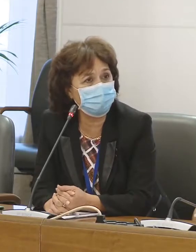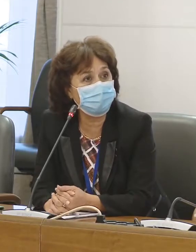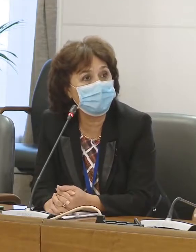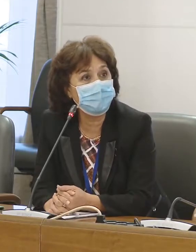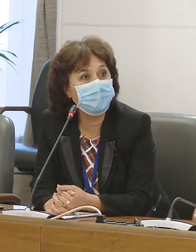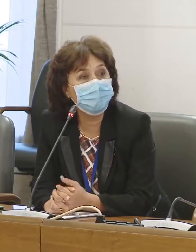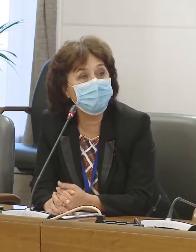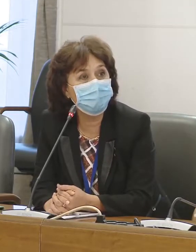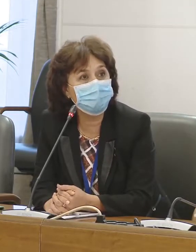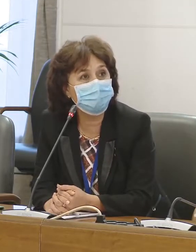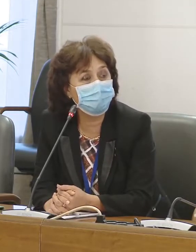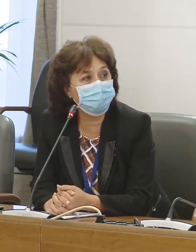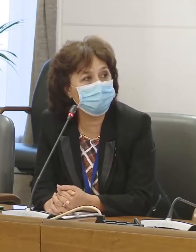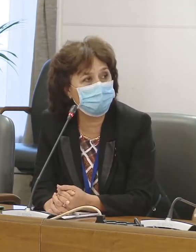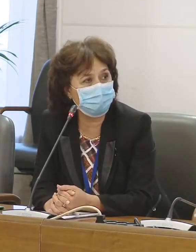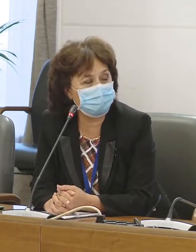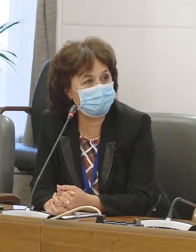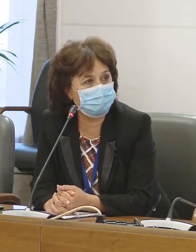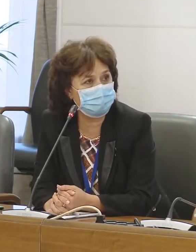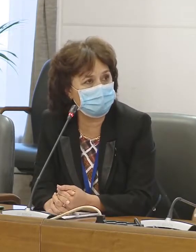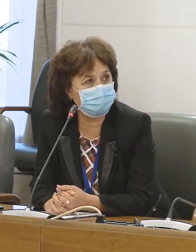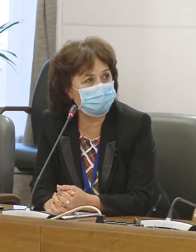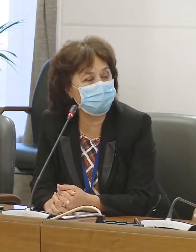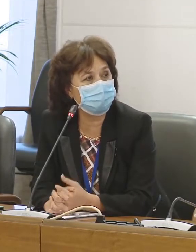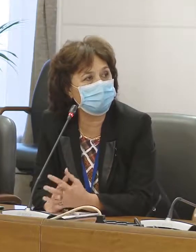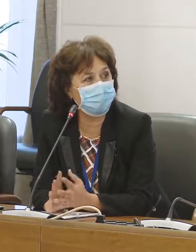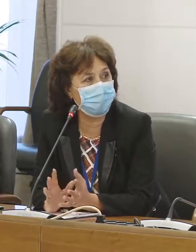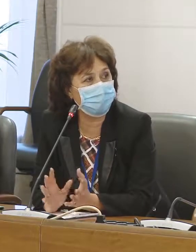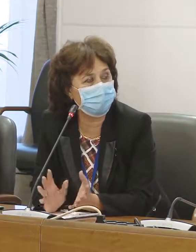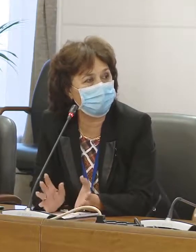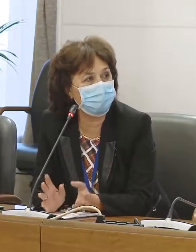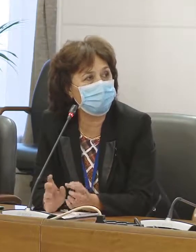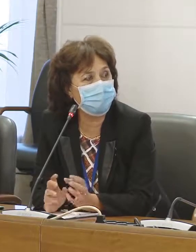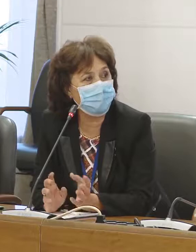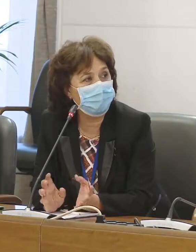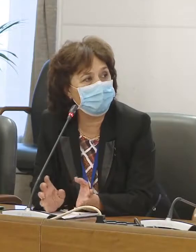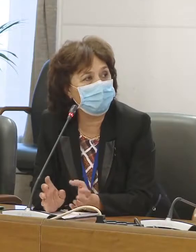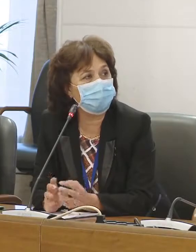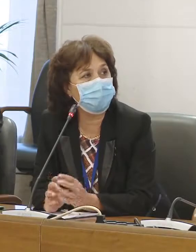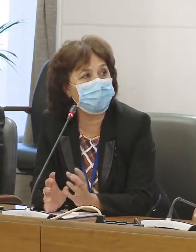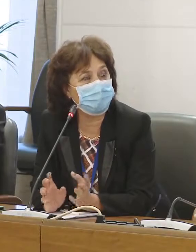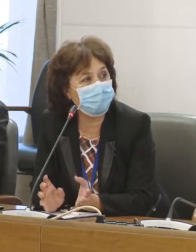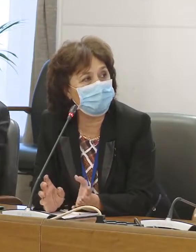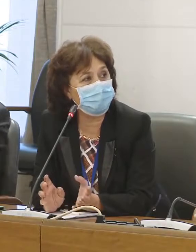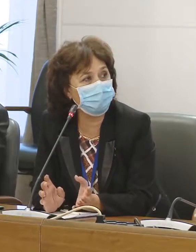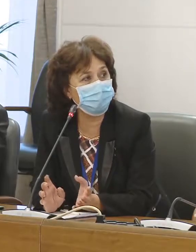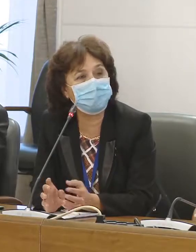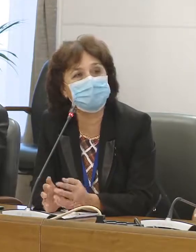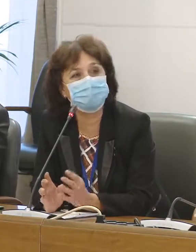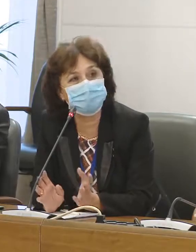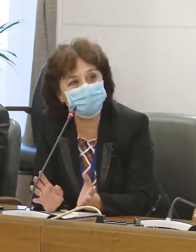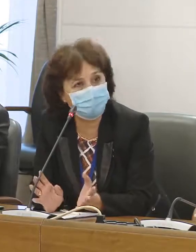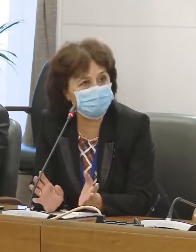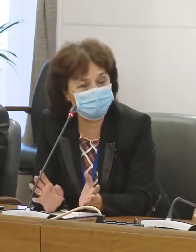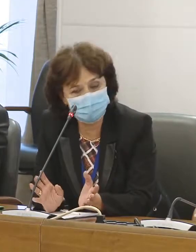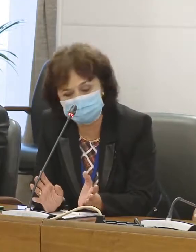предпазни средства, което не позволява да се раздадат голям брой предписания едномоментно. Затова и 16